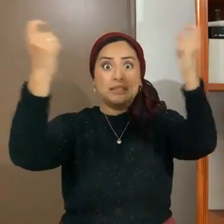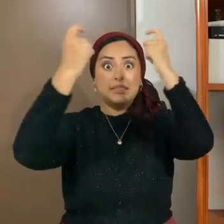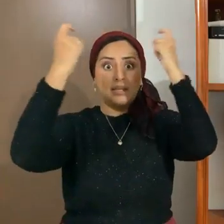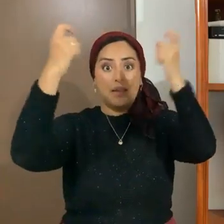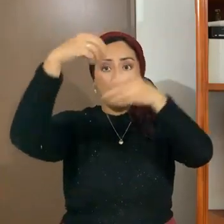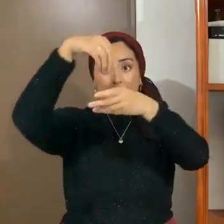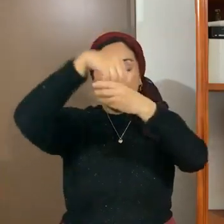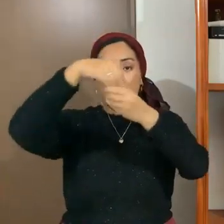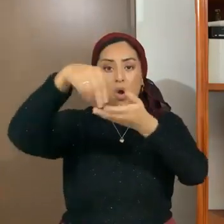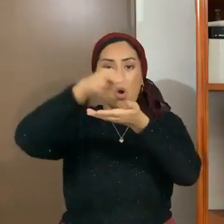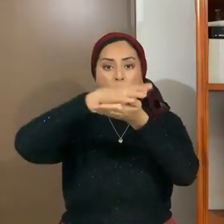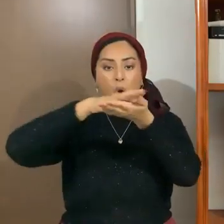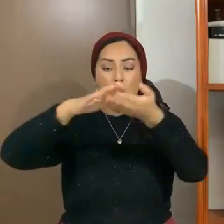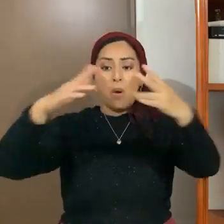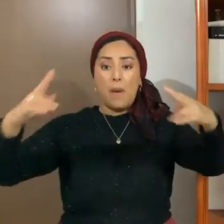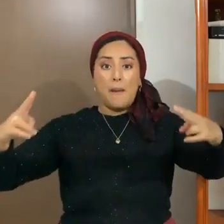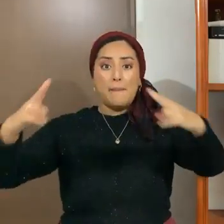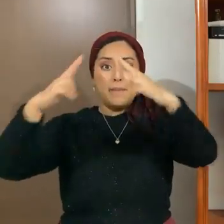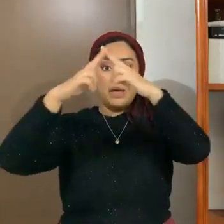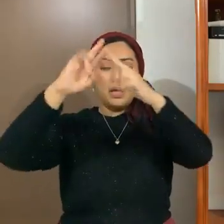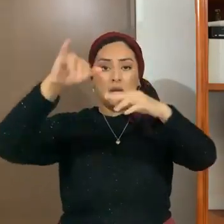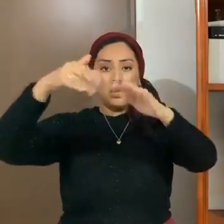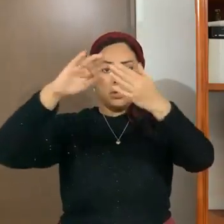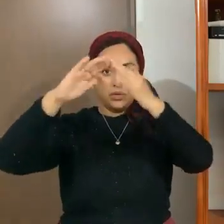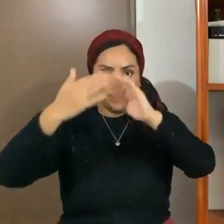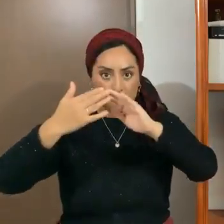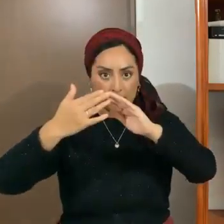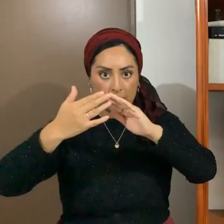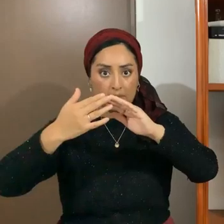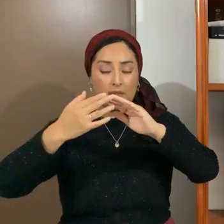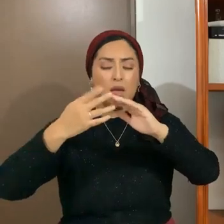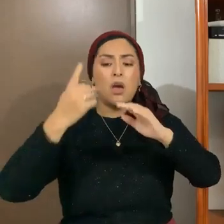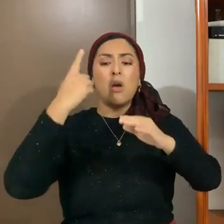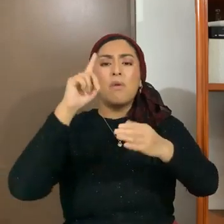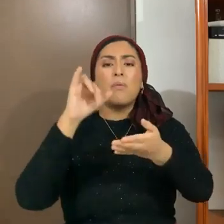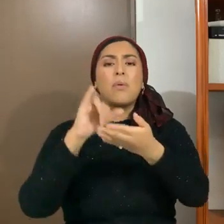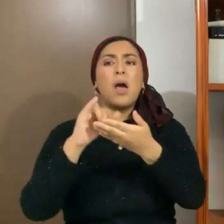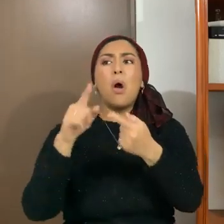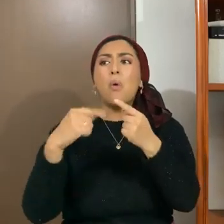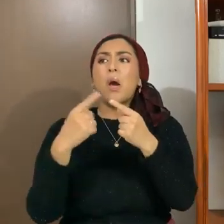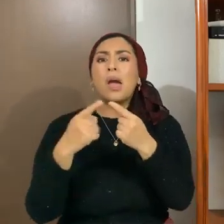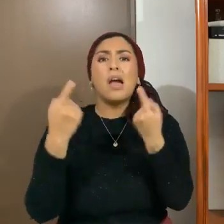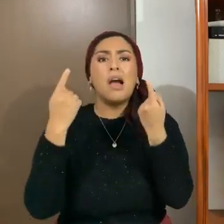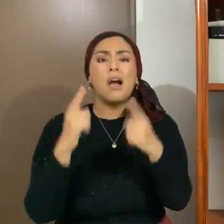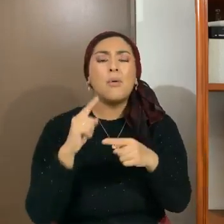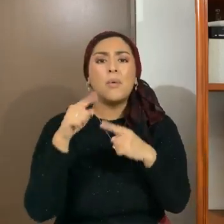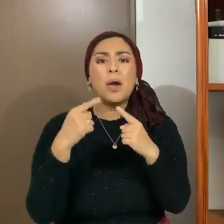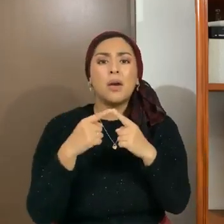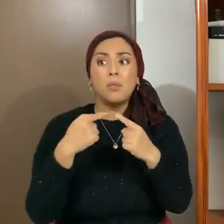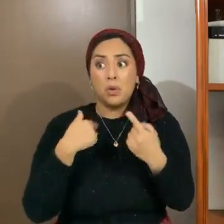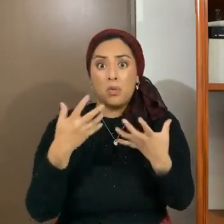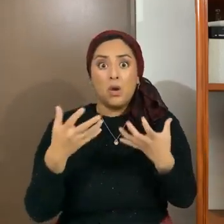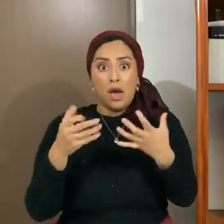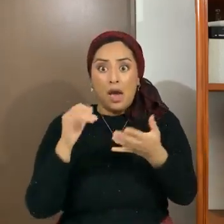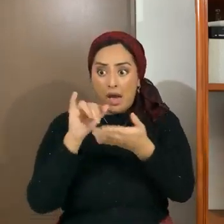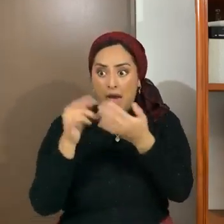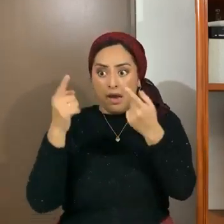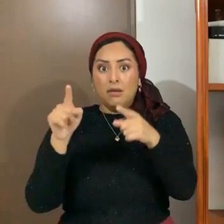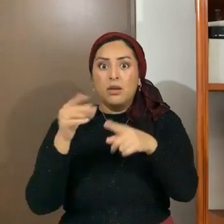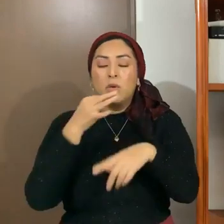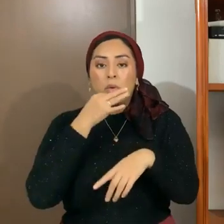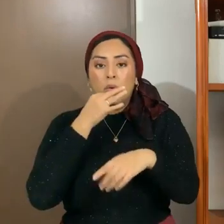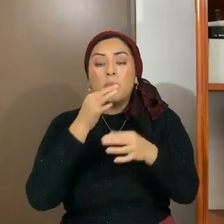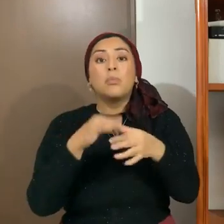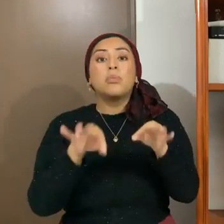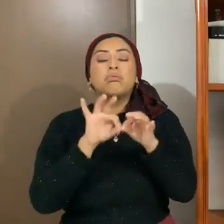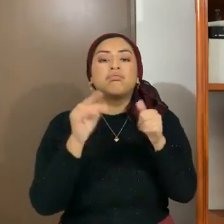el monte santo, el monte Kadosh, en Jerusalén. Para que eso suceda, que anhelamos que suceda pronto, hay que quitar el pecado del